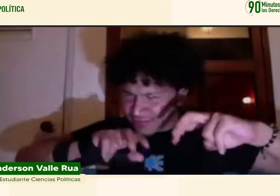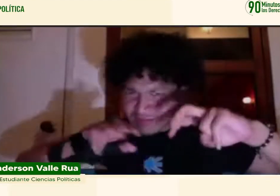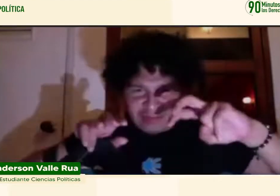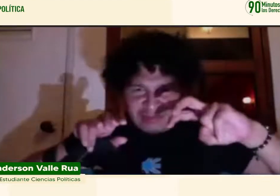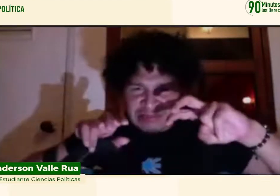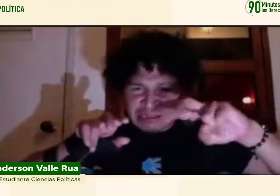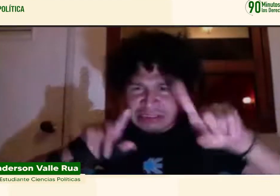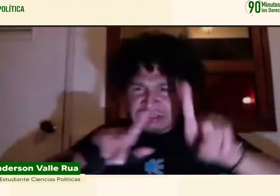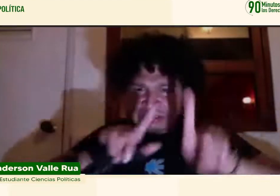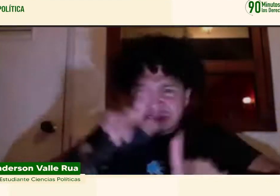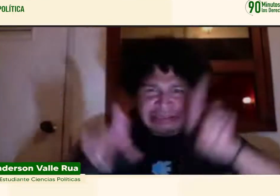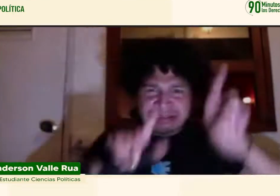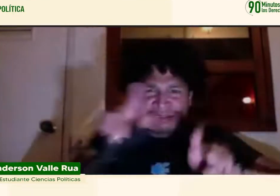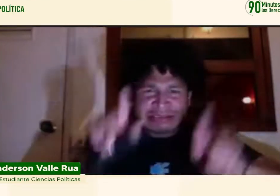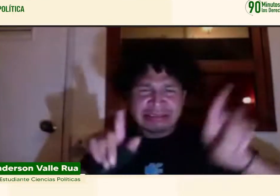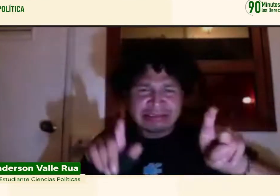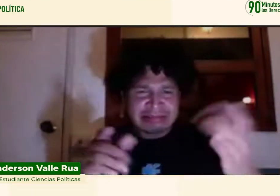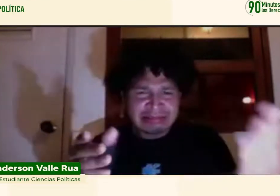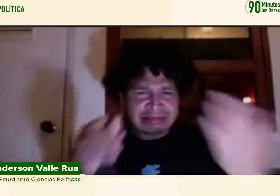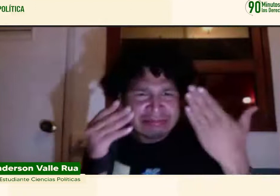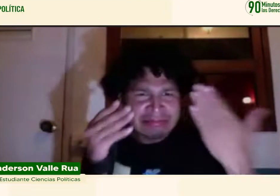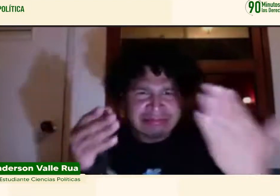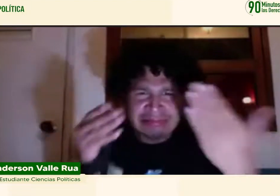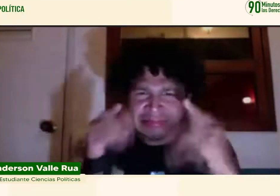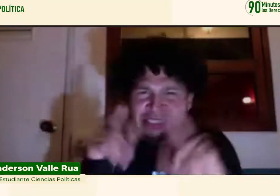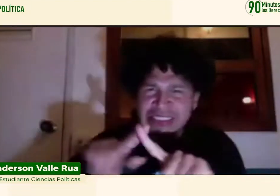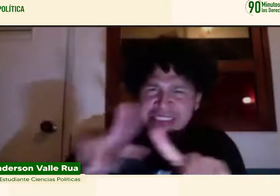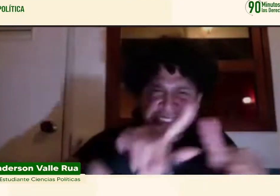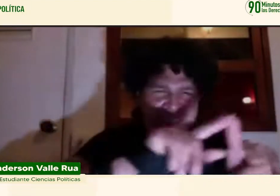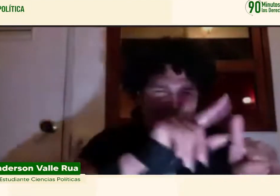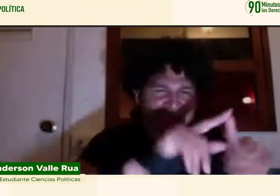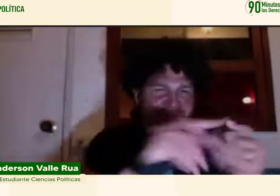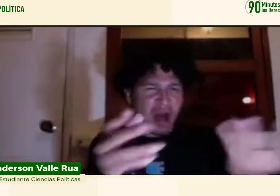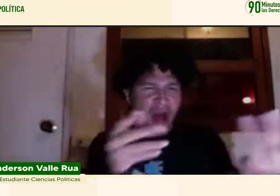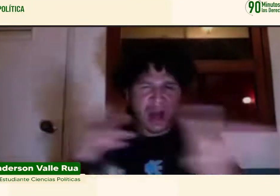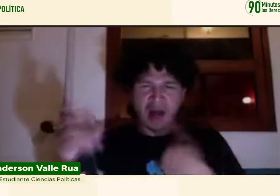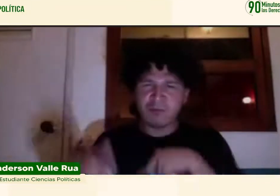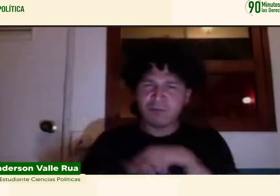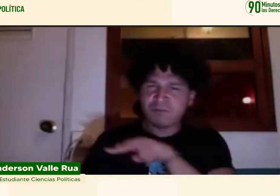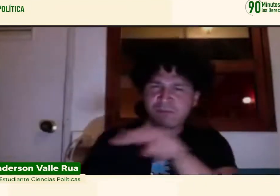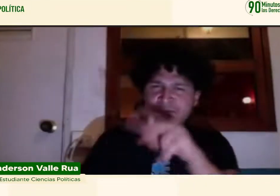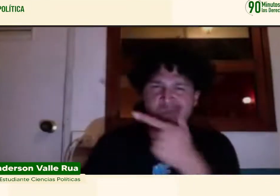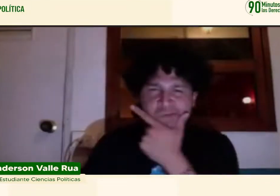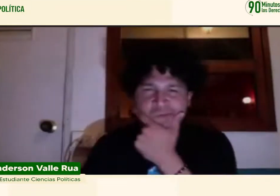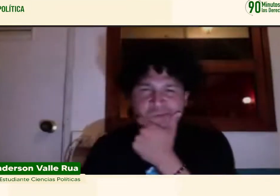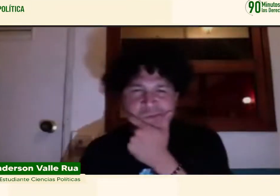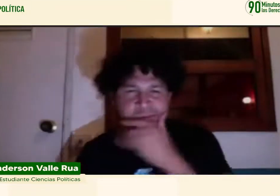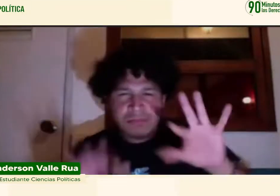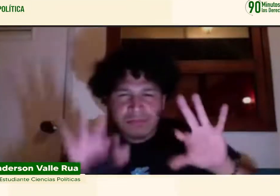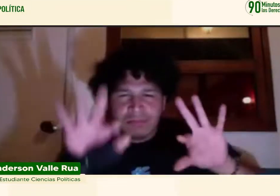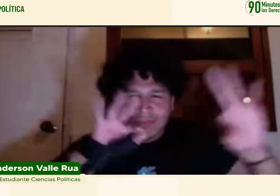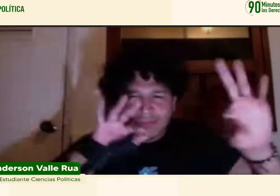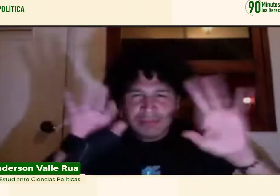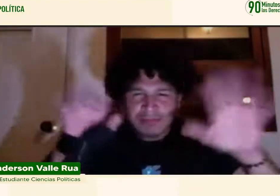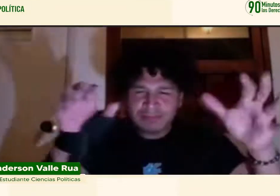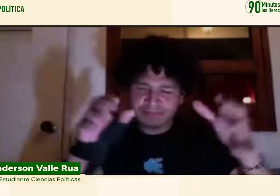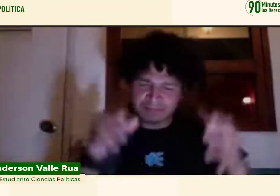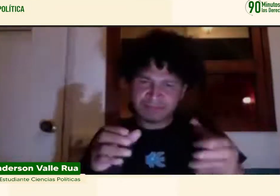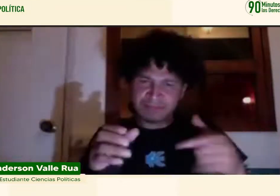siento que la política es algo tan amplio un objeto que investigar en donde tantas personas son más sus voces sus señas